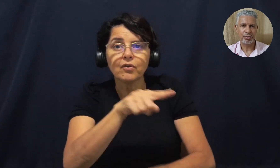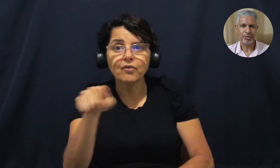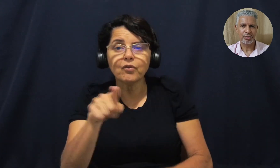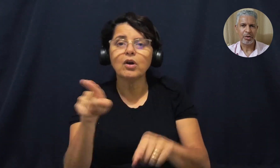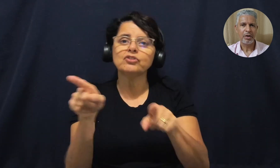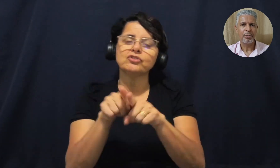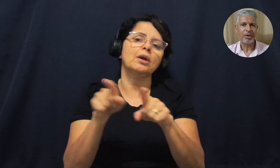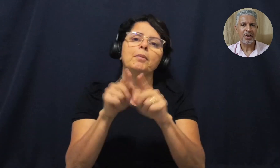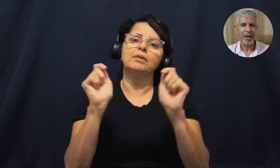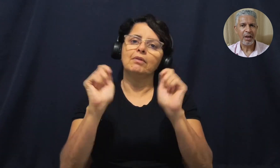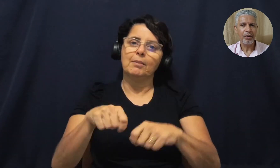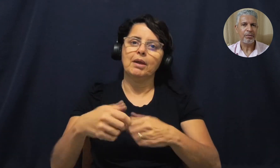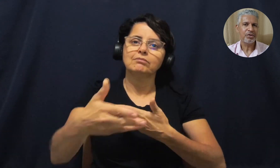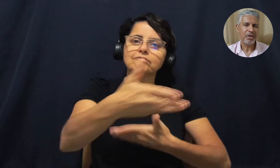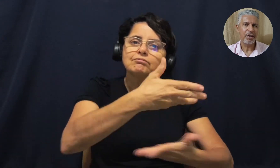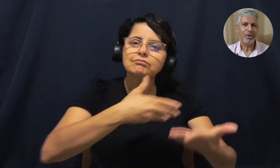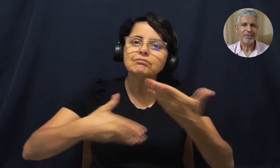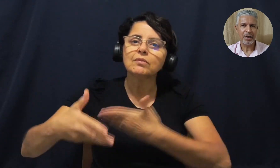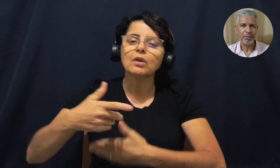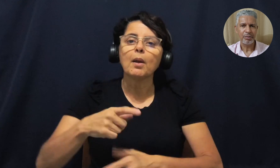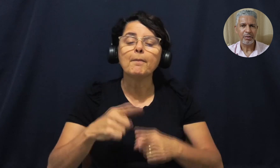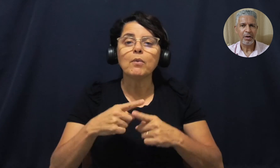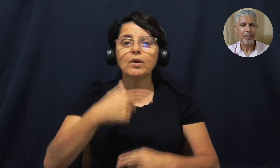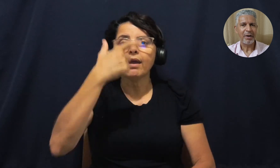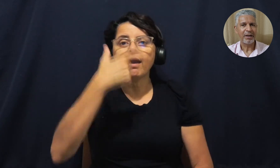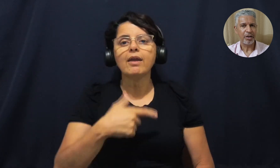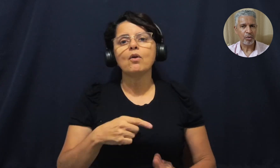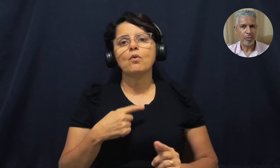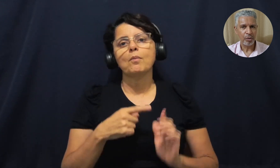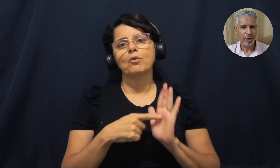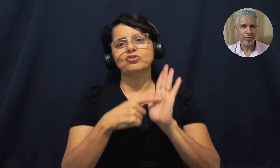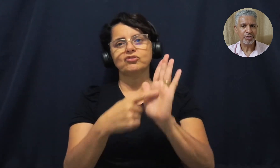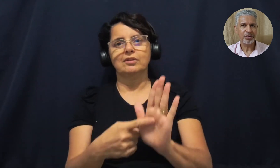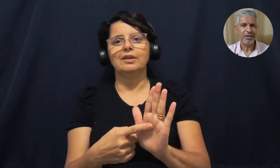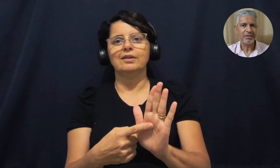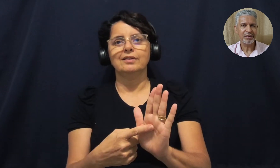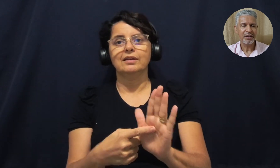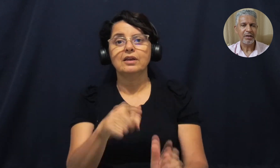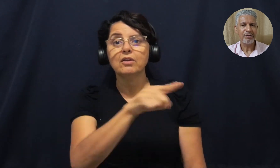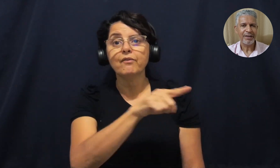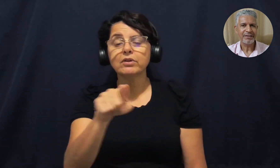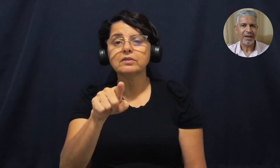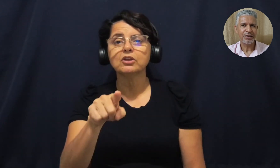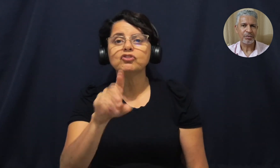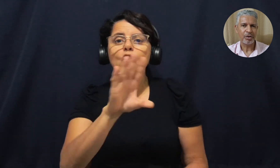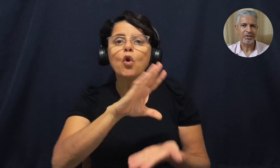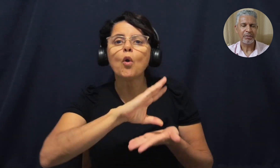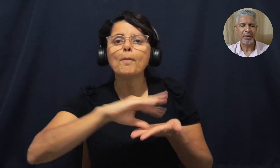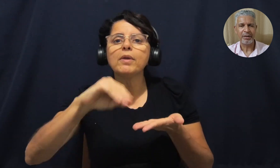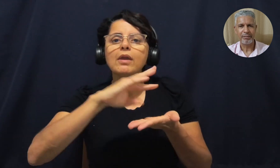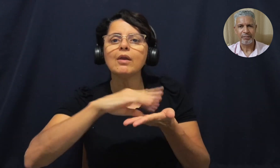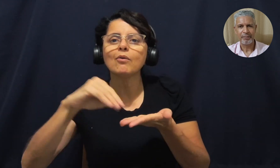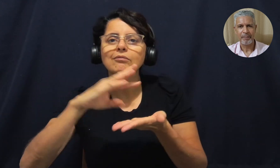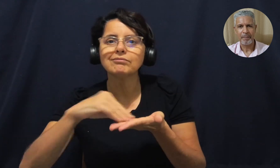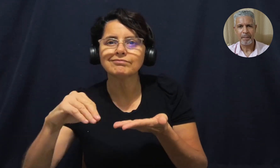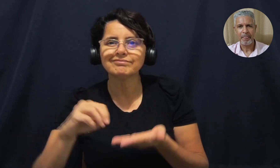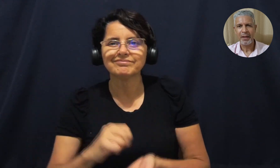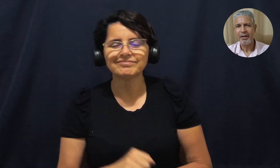dos outros, porque eu vos dei o exemplo, para que, como eu vos fiz, façais vós também.